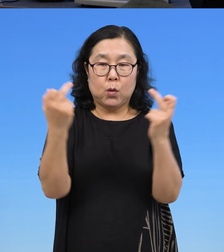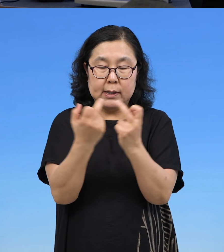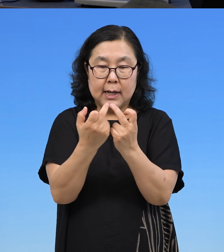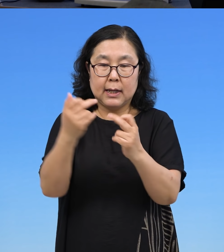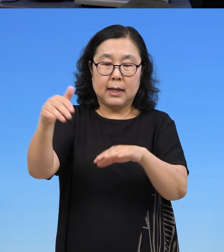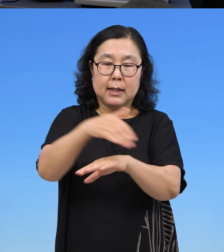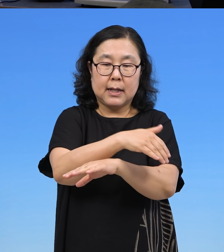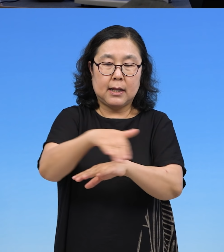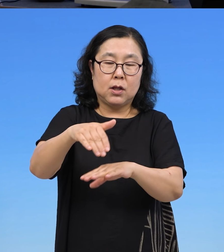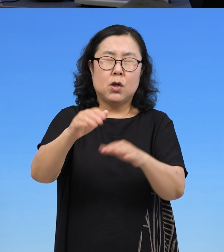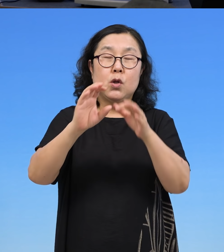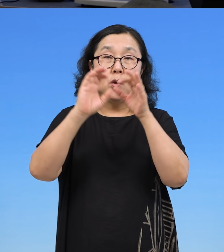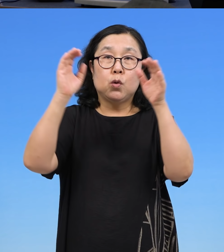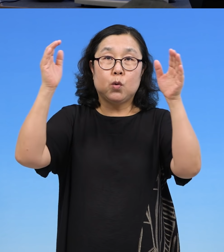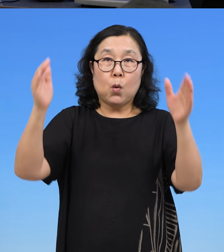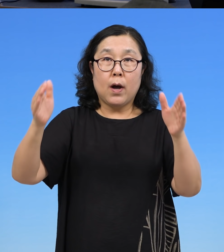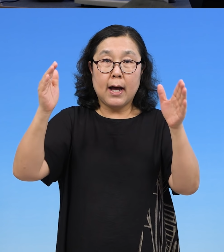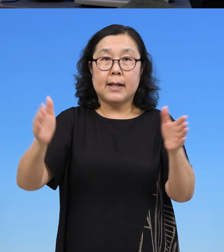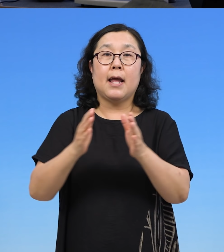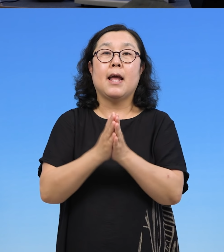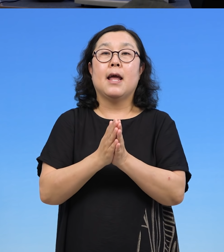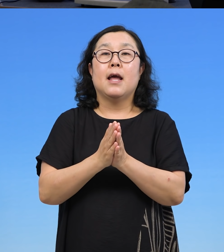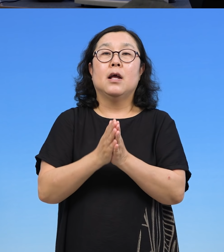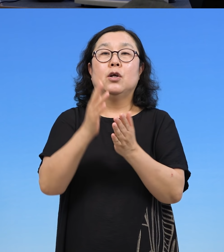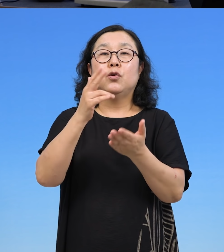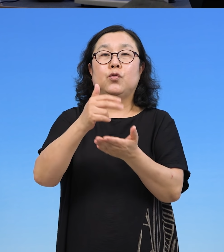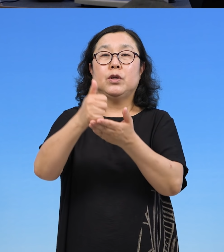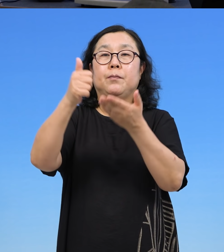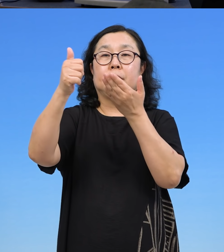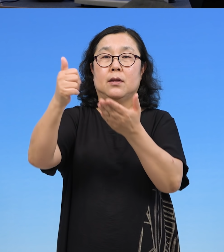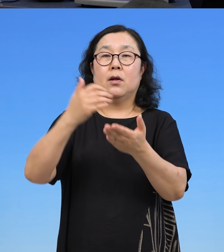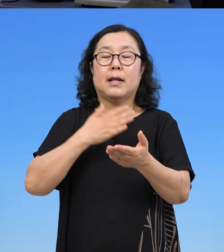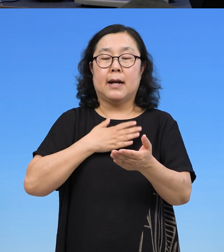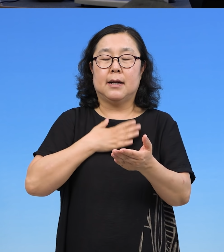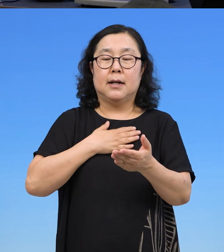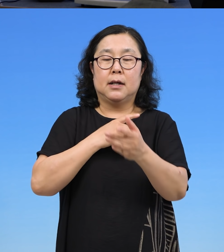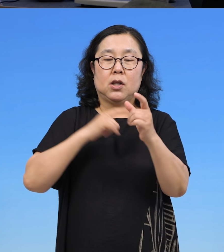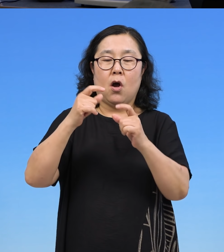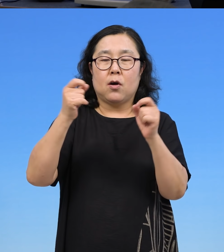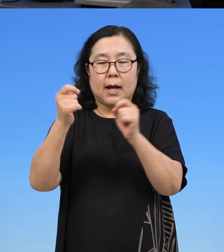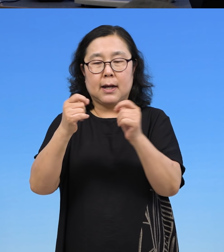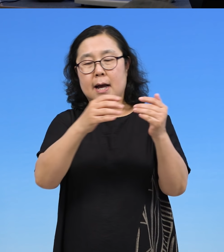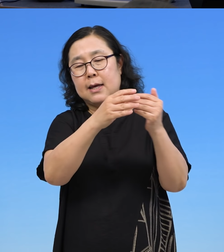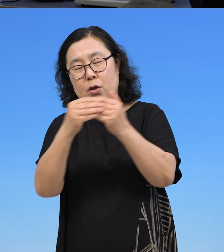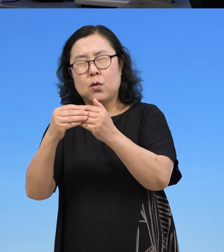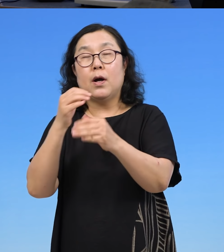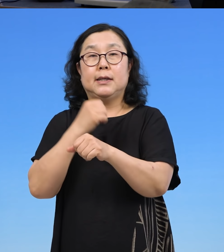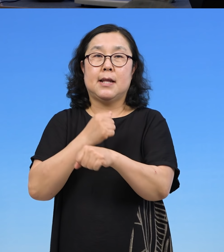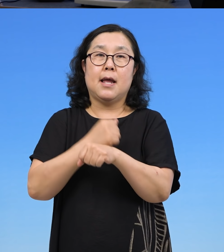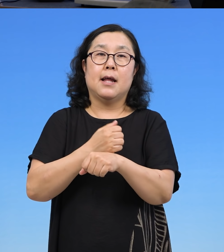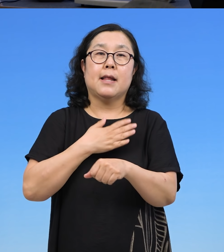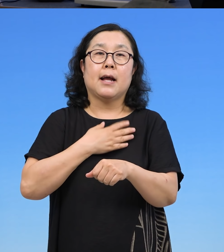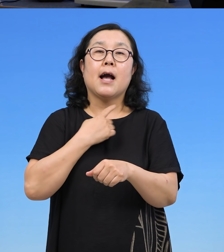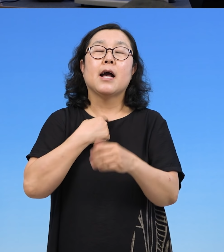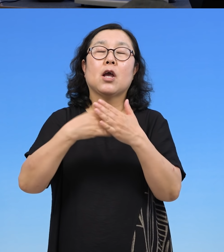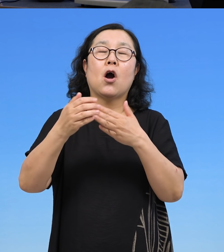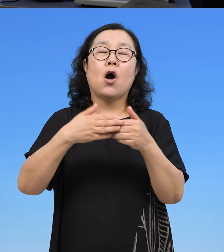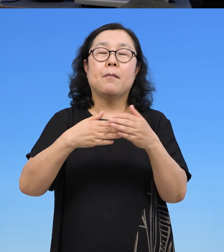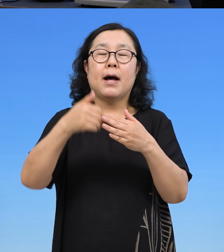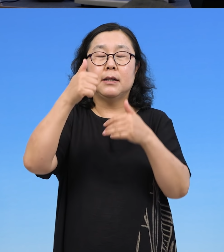가까이 나를 이끄시네 막 이 시련을 뚫어내는 힘이 막 느껴지지 않습니까 그 다음 가사가 이렇습니다